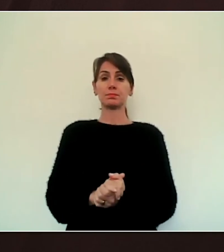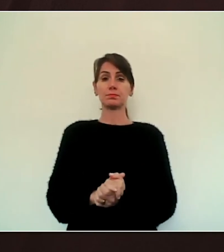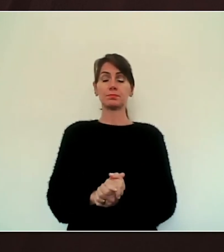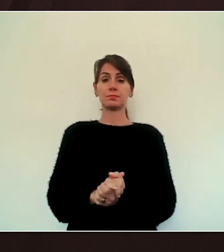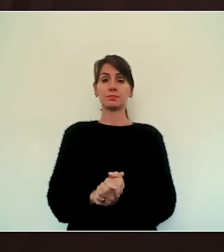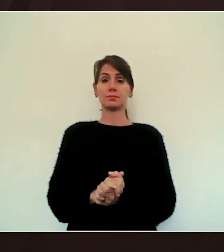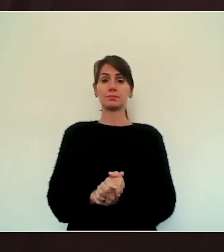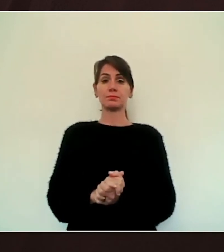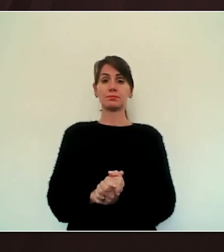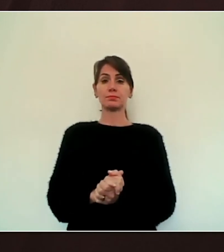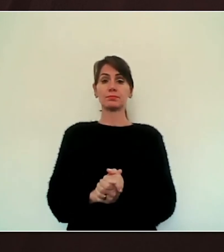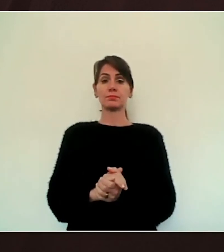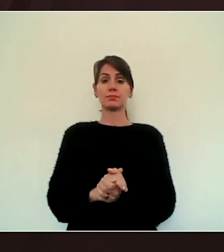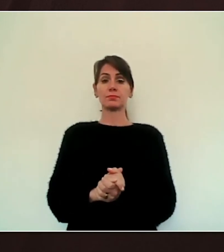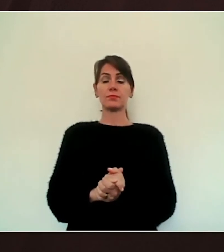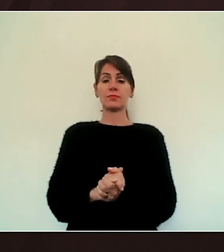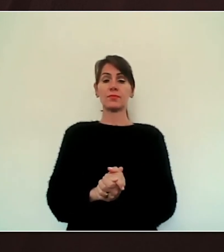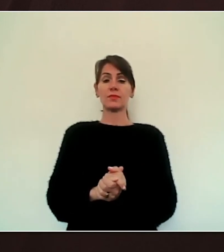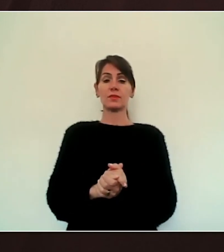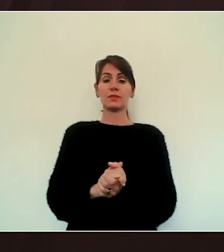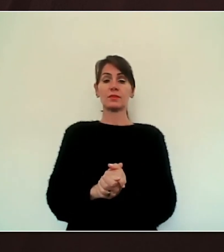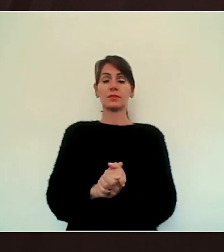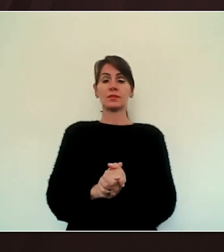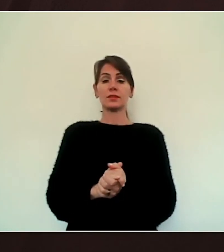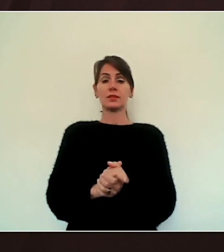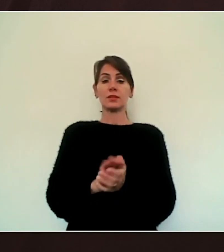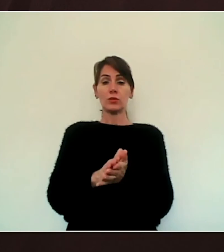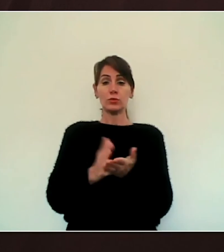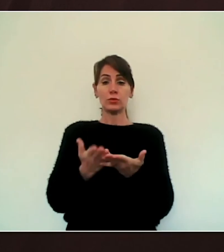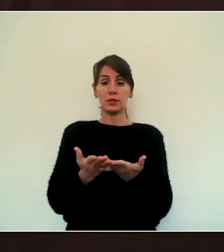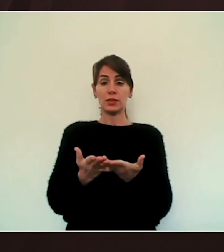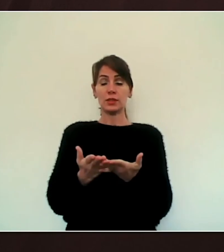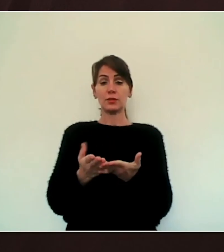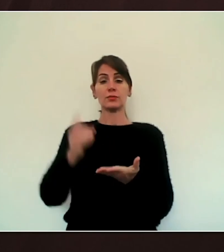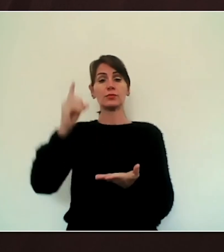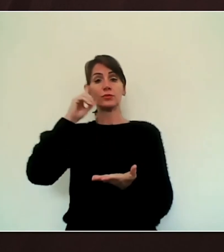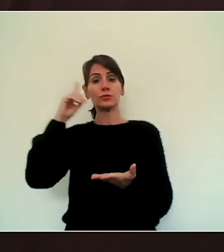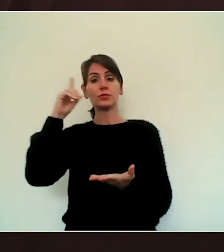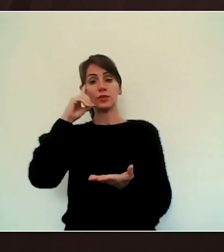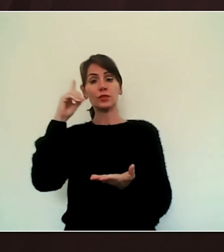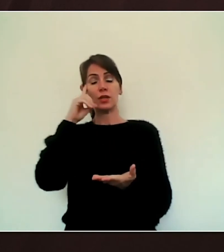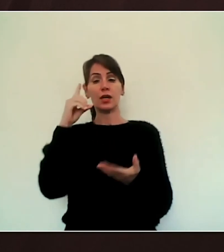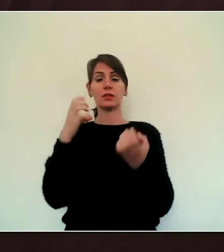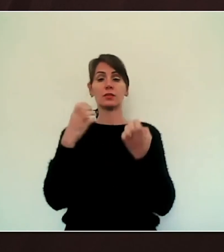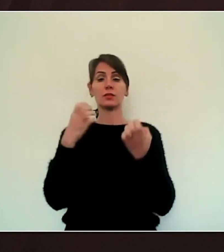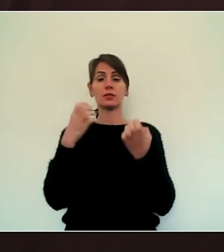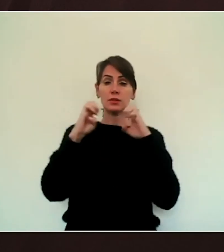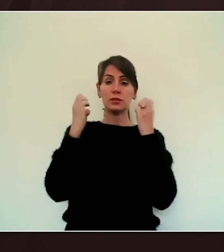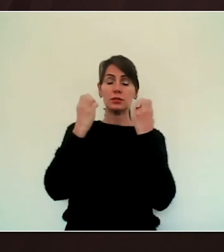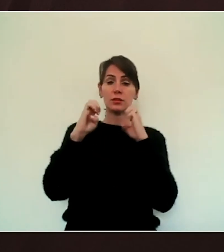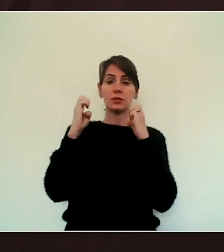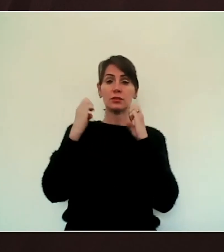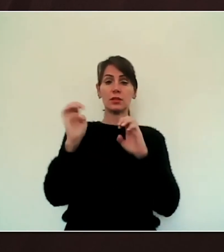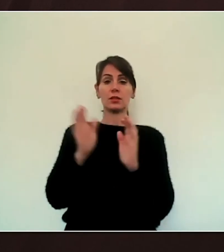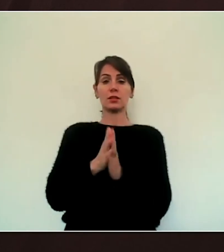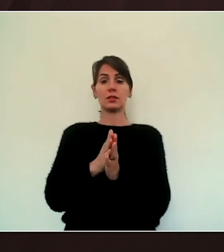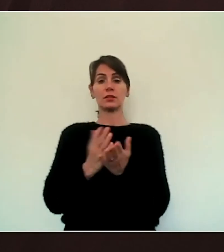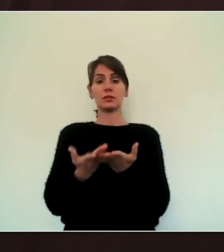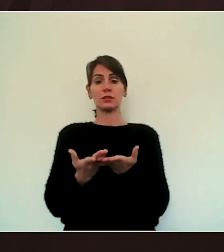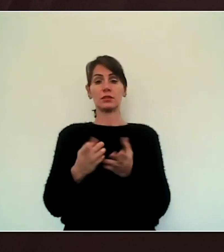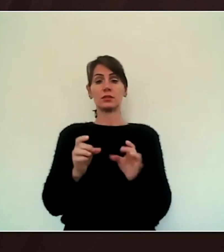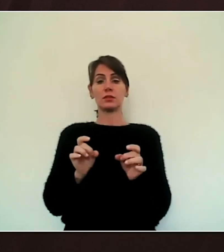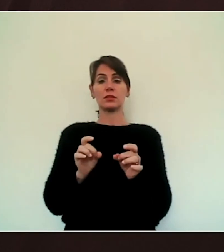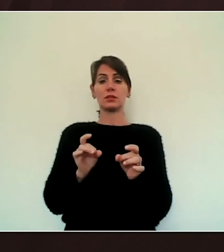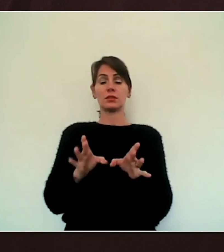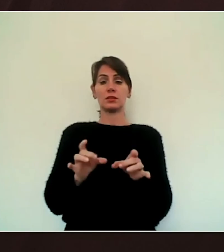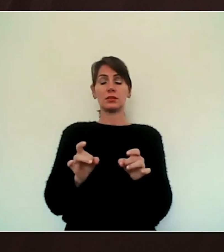do alimento diário, da pregação do evangelho, né? Da comportagem, da rede de cuidados.